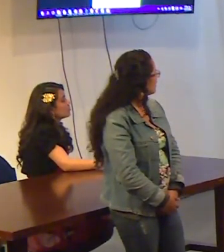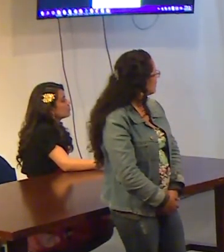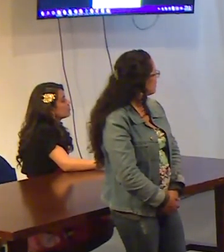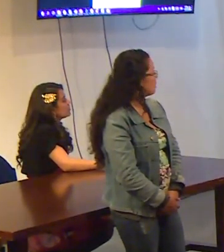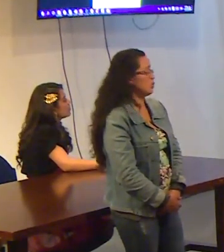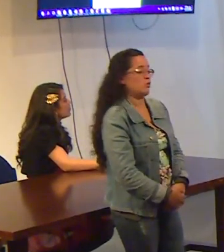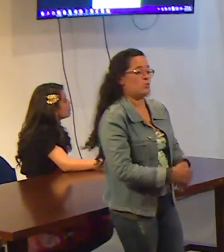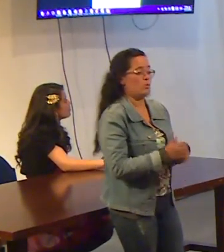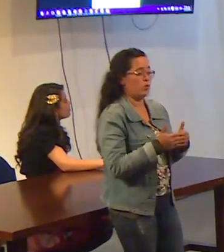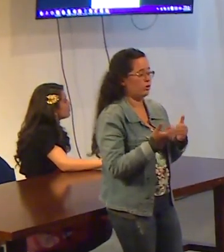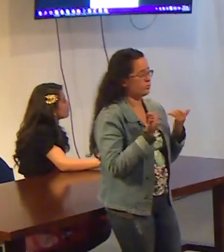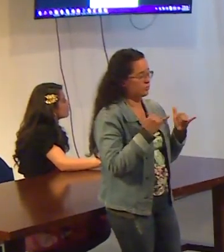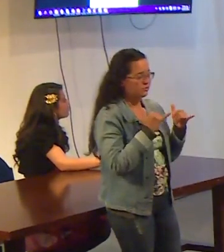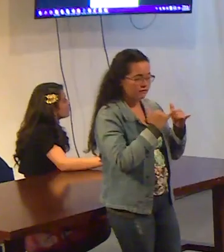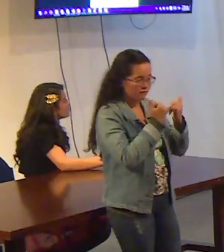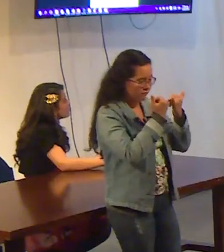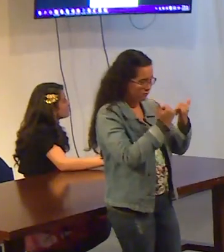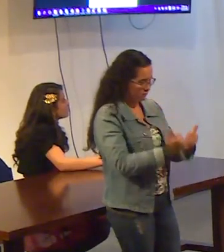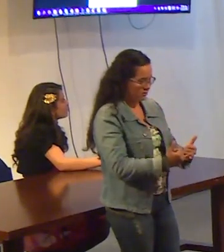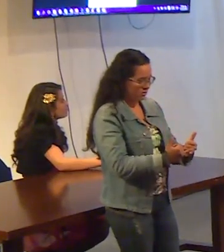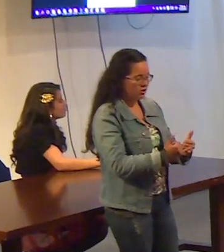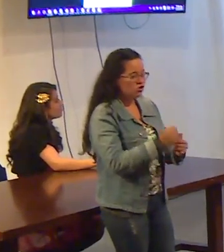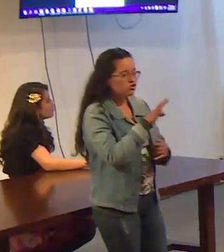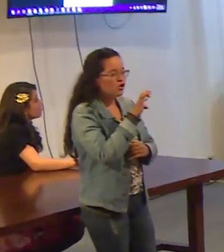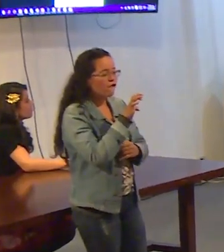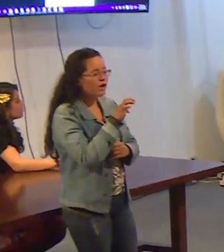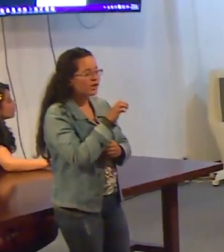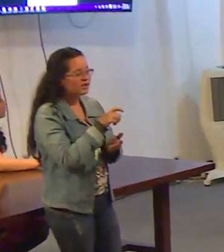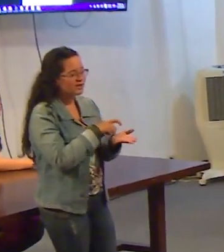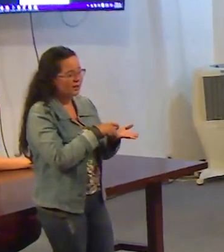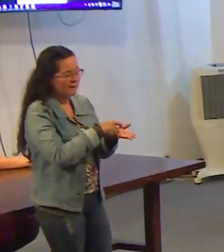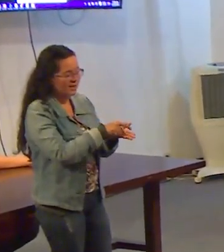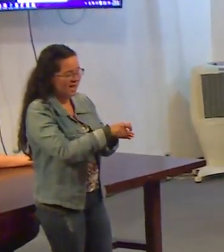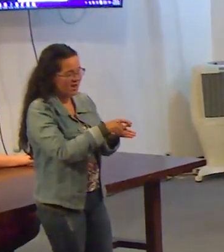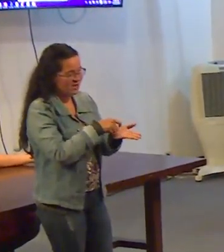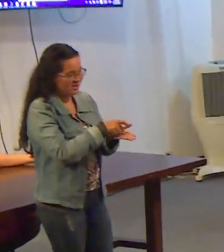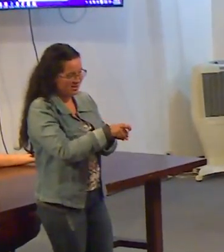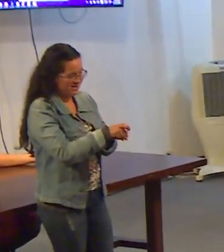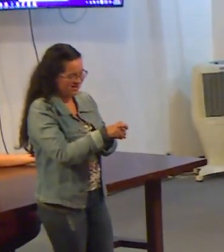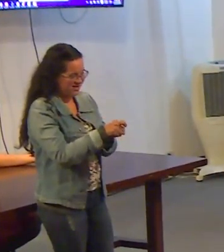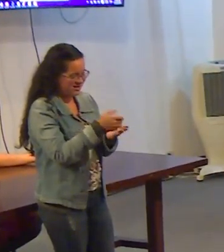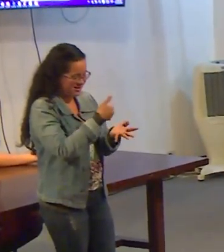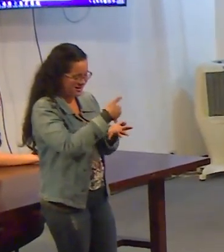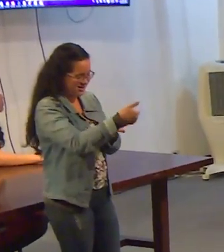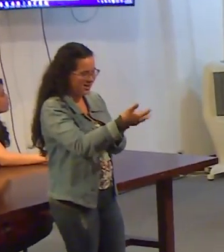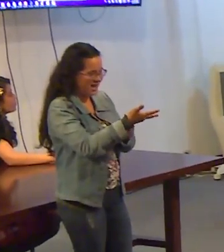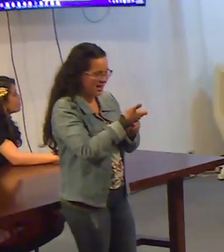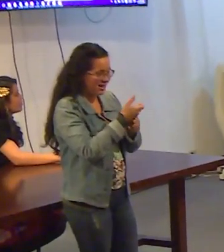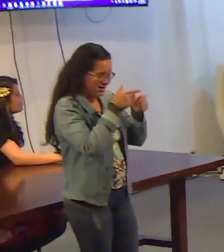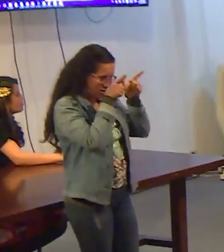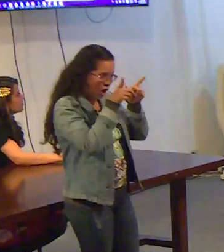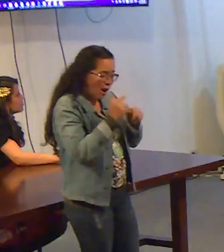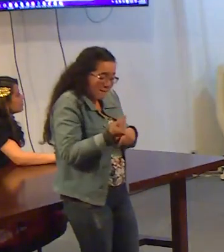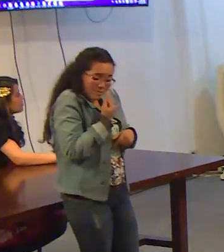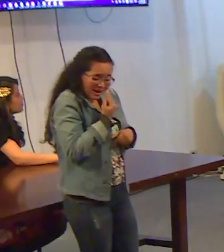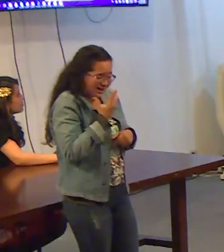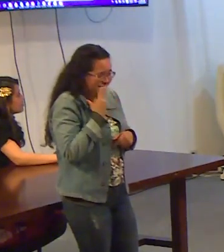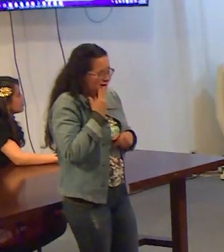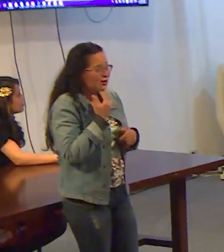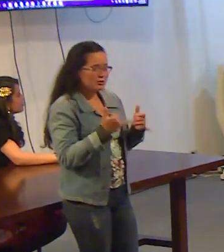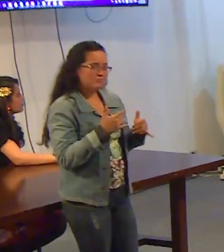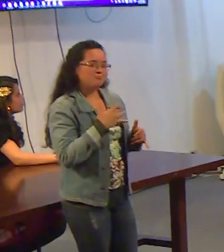Bueno, hoy damos por concluido nuestro noveno seminario en la línea de artes y lenguajes. Era mi primera experiencia y estoy supremamente